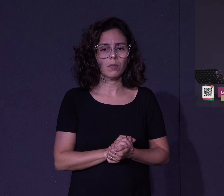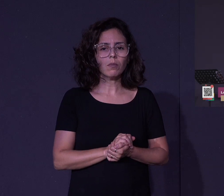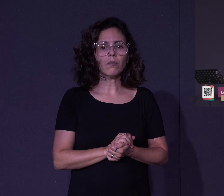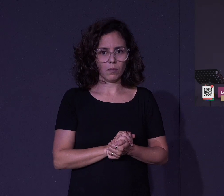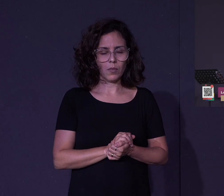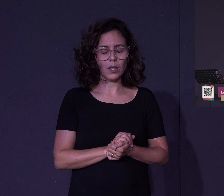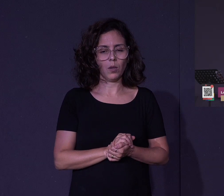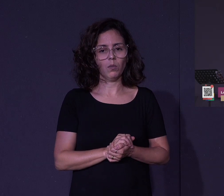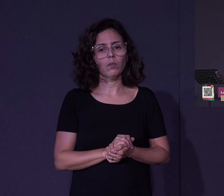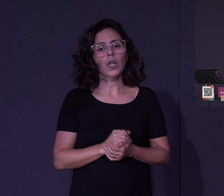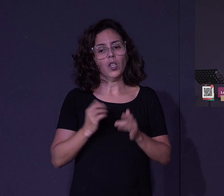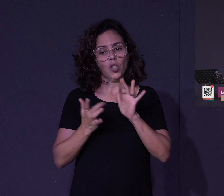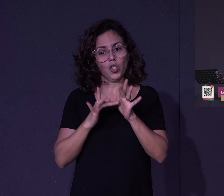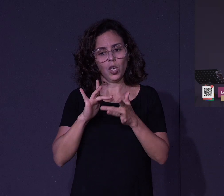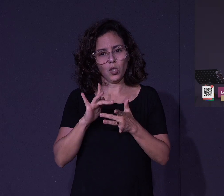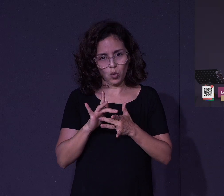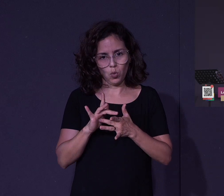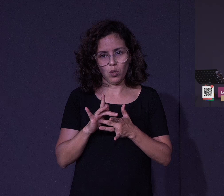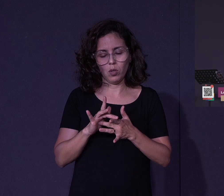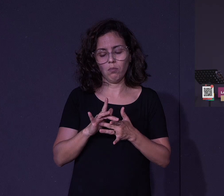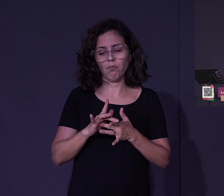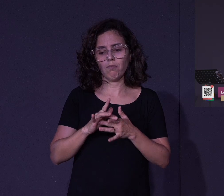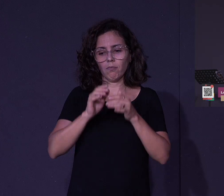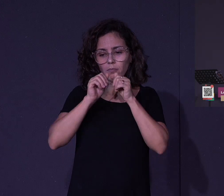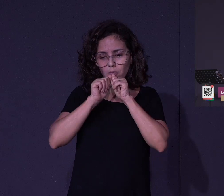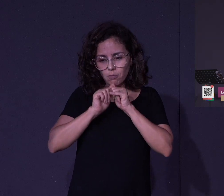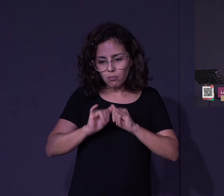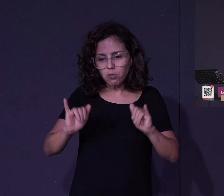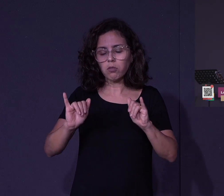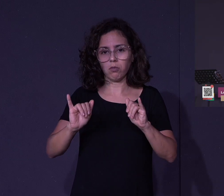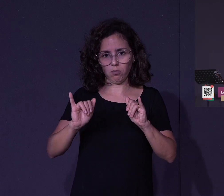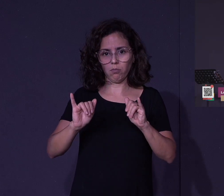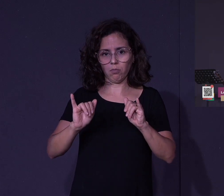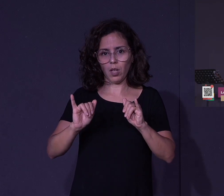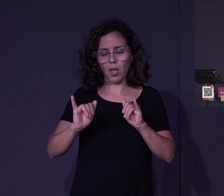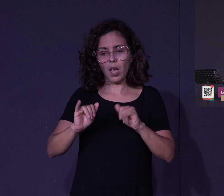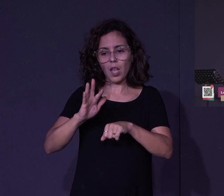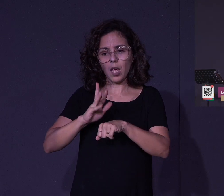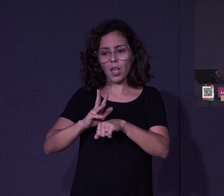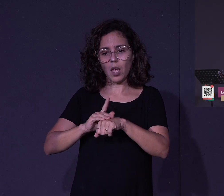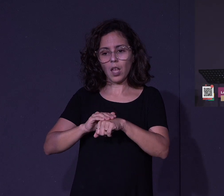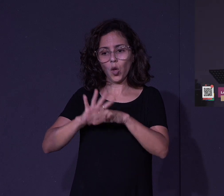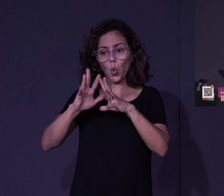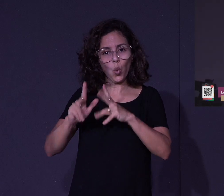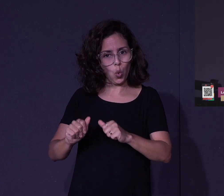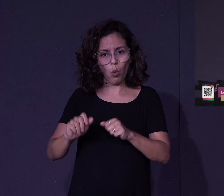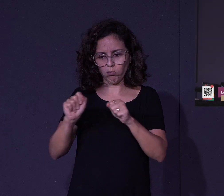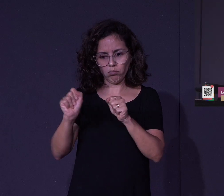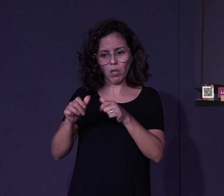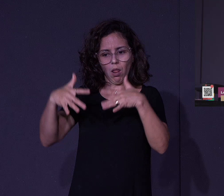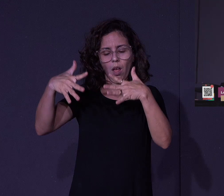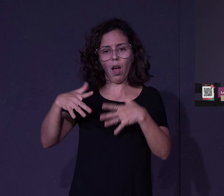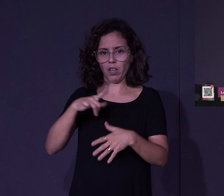Imediatamente após liberar a palavra sobre o servo do centurião, quando disse: meu servo está doente em casa, ele disse: eu vou com você.